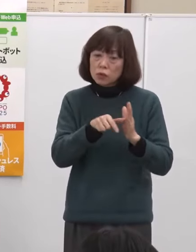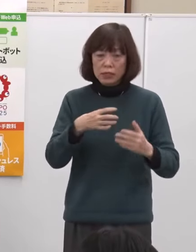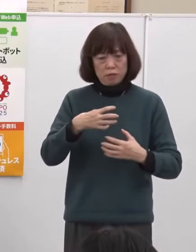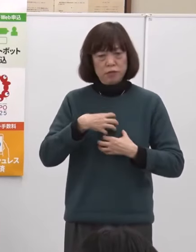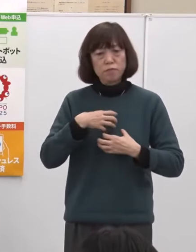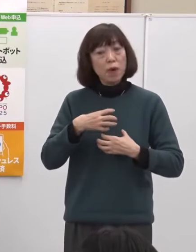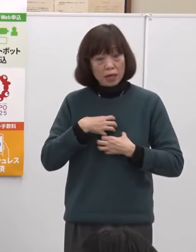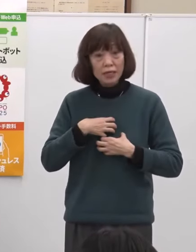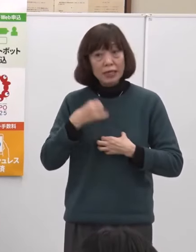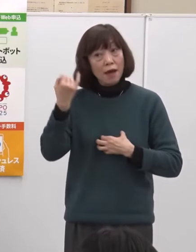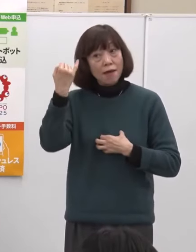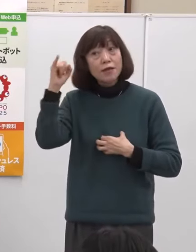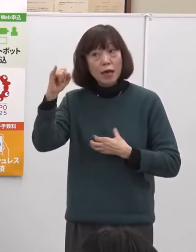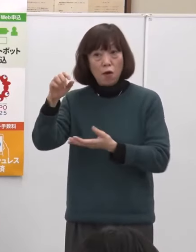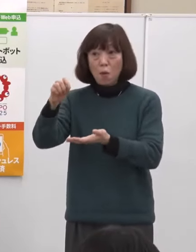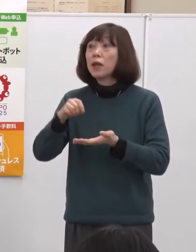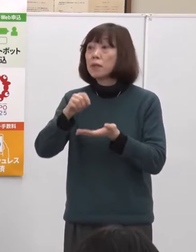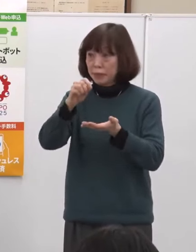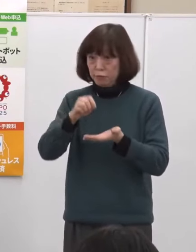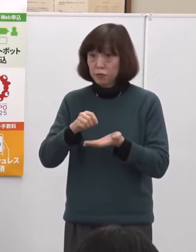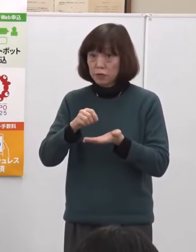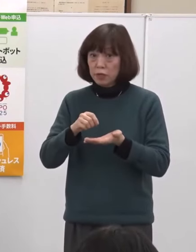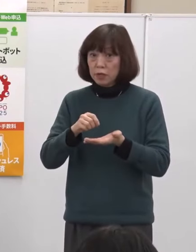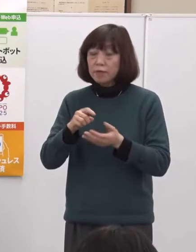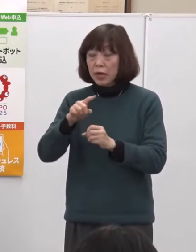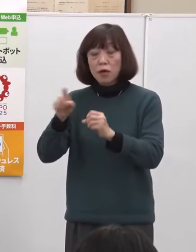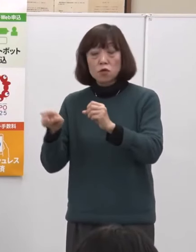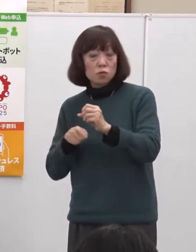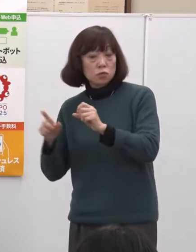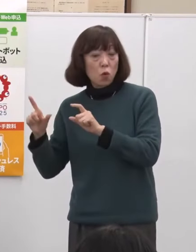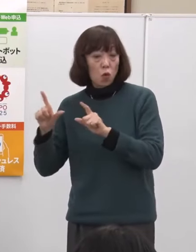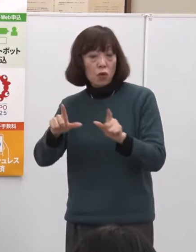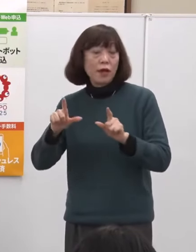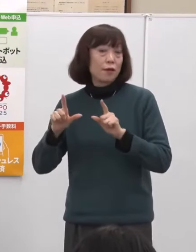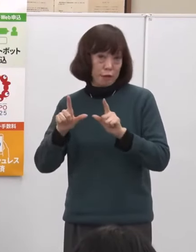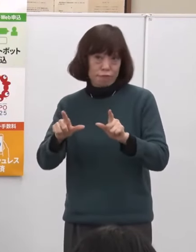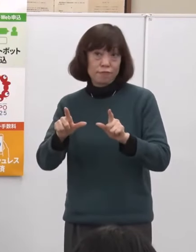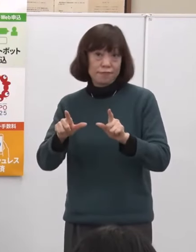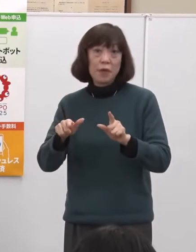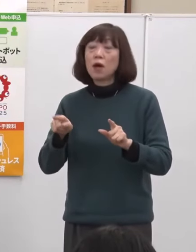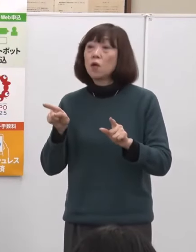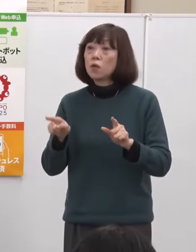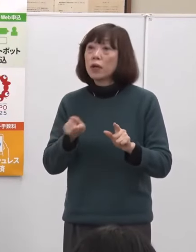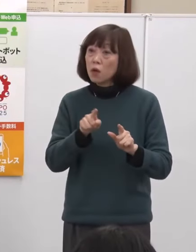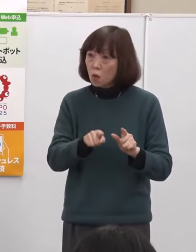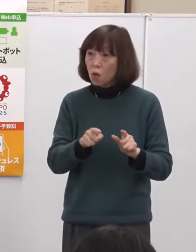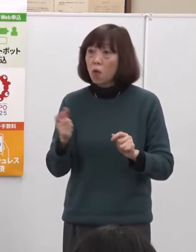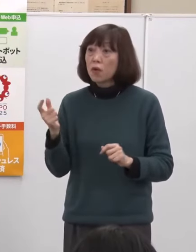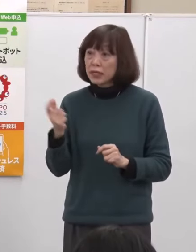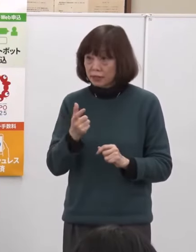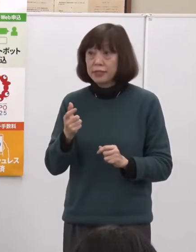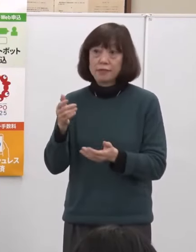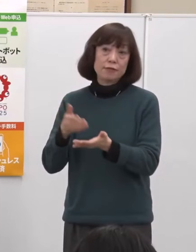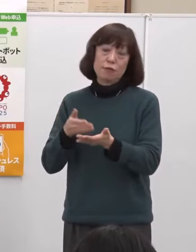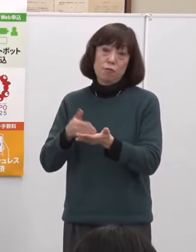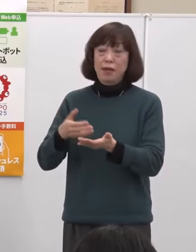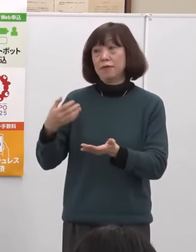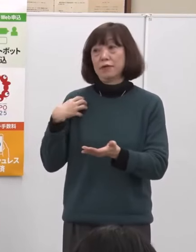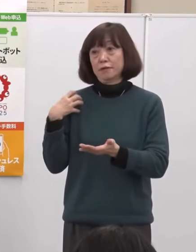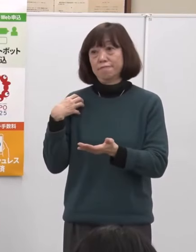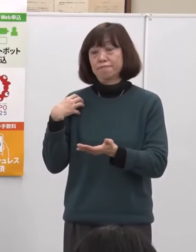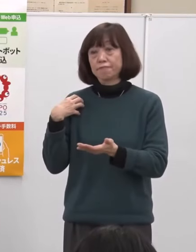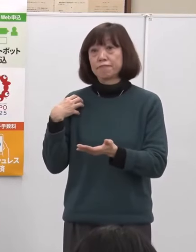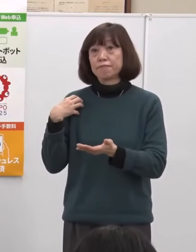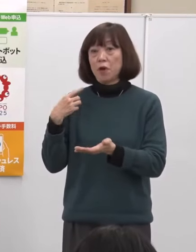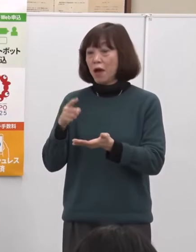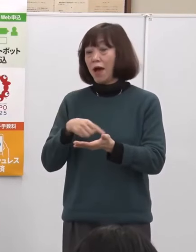辺いただいているところに可能な限り局の方もお答えしてますので、これはきっちりそこで説明責任が